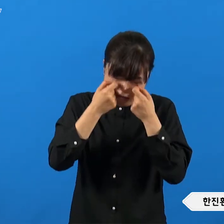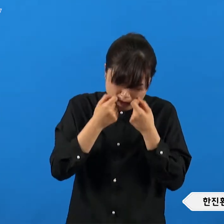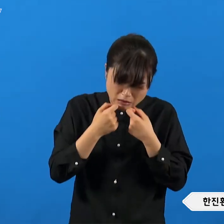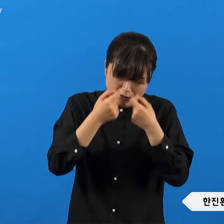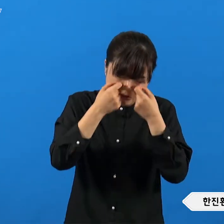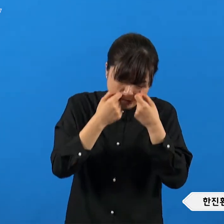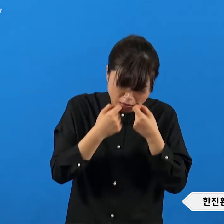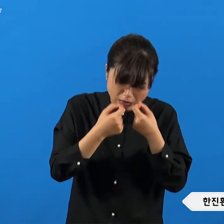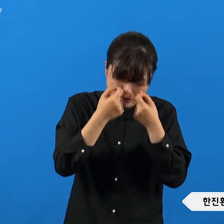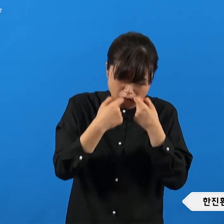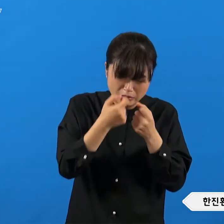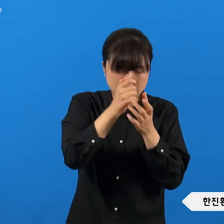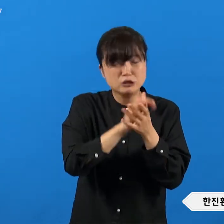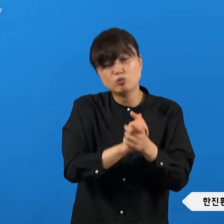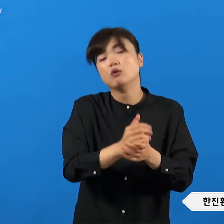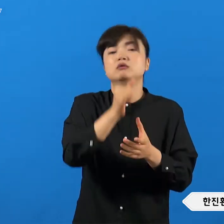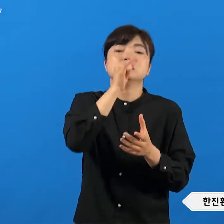있습니다.